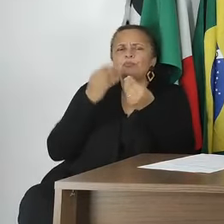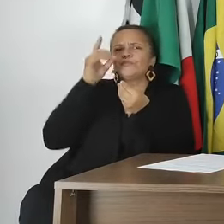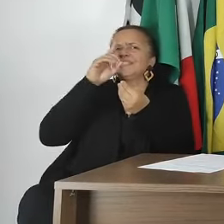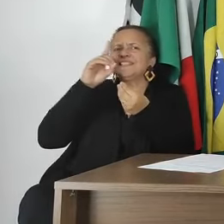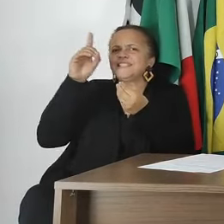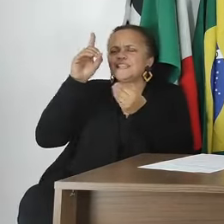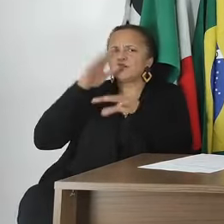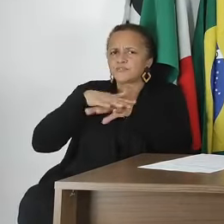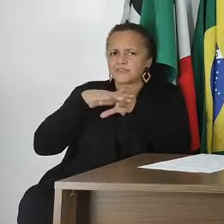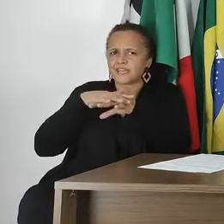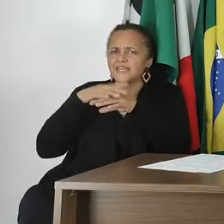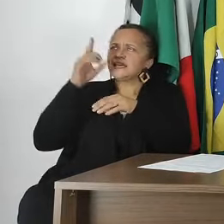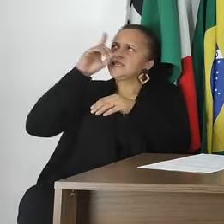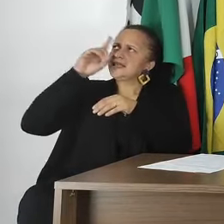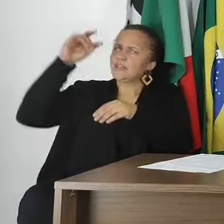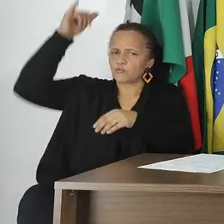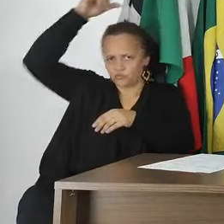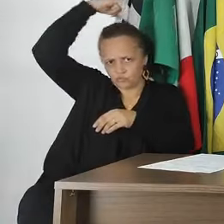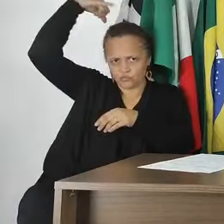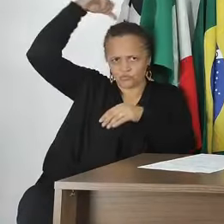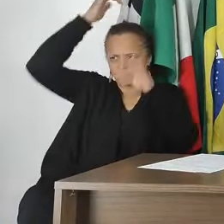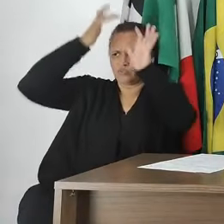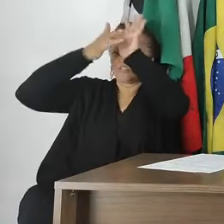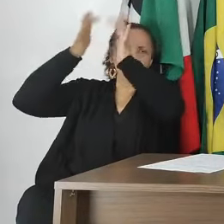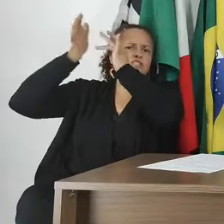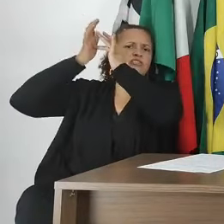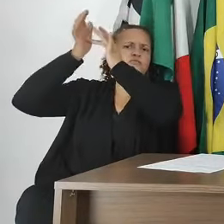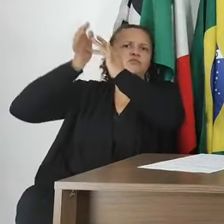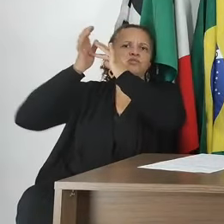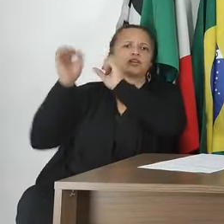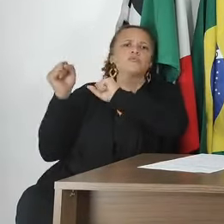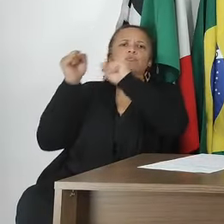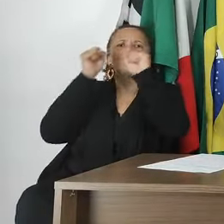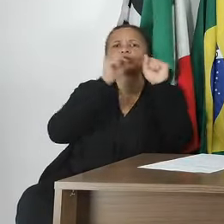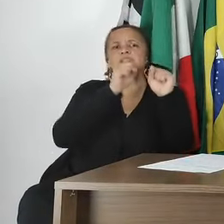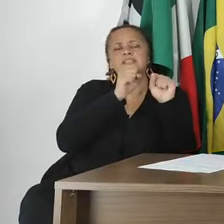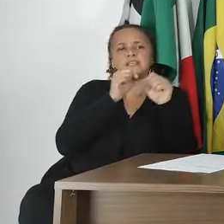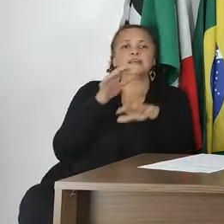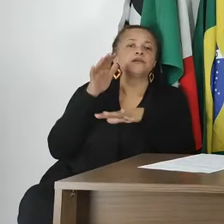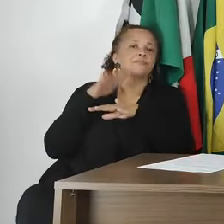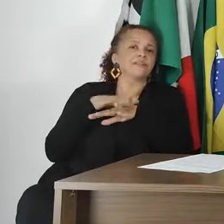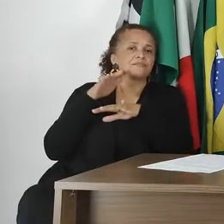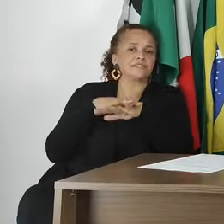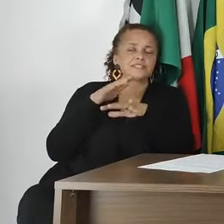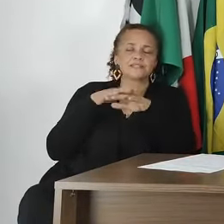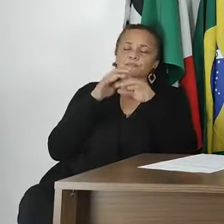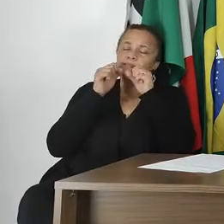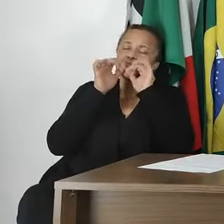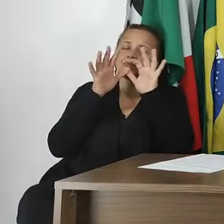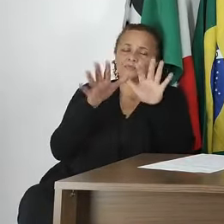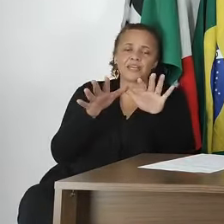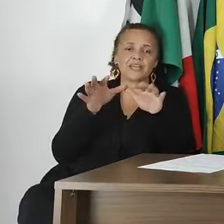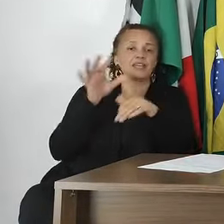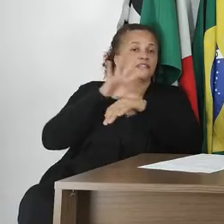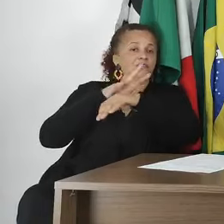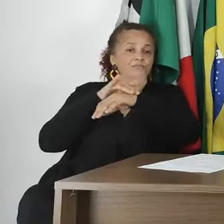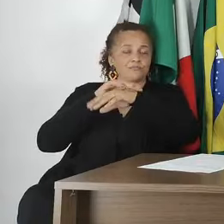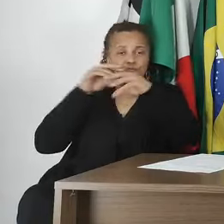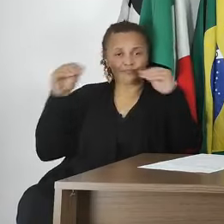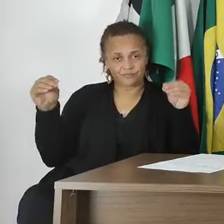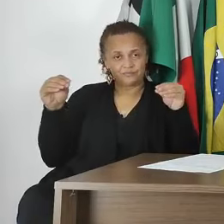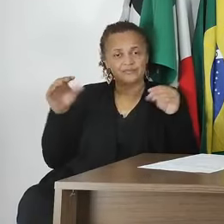a Jesus Cristo Nazaré com o Espírito Santo e com o poder que andou por toda parte fazendo bem, curando todos os oprimidos do